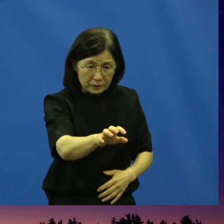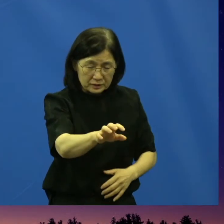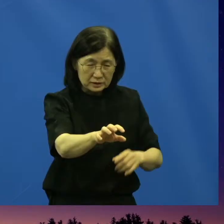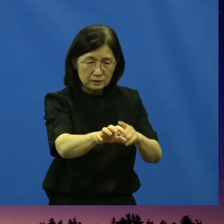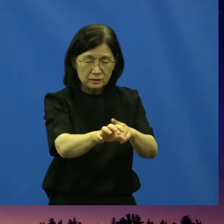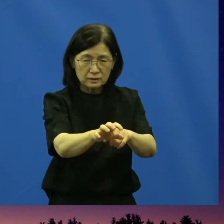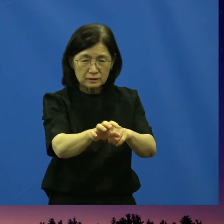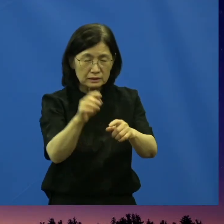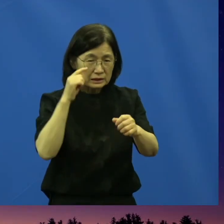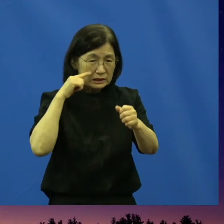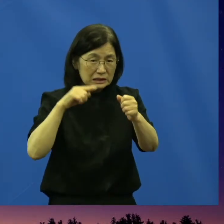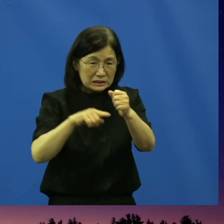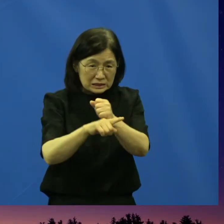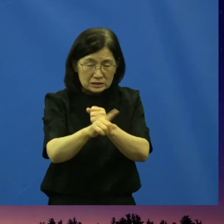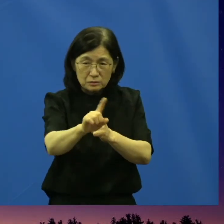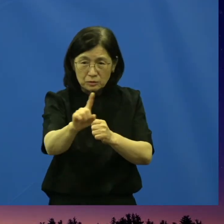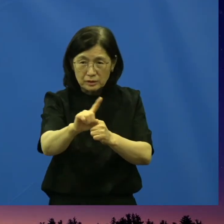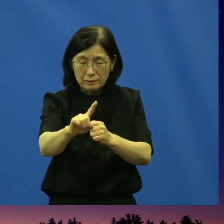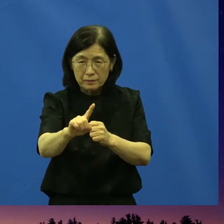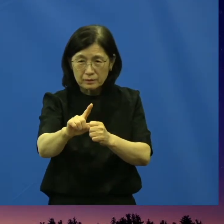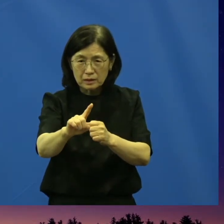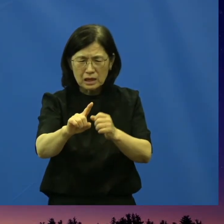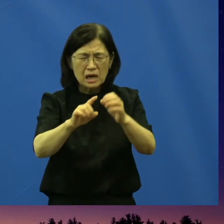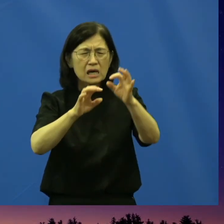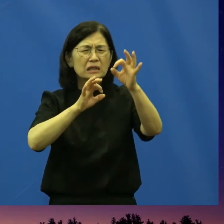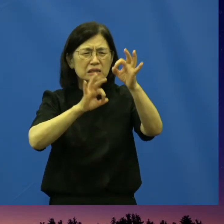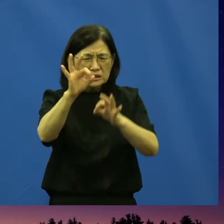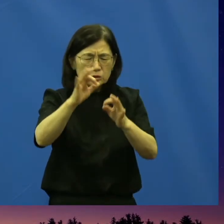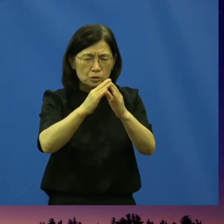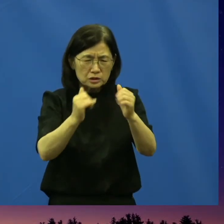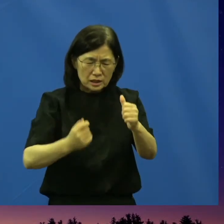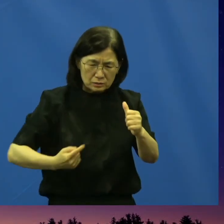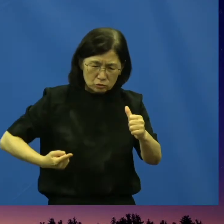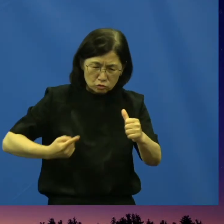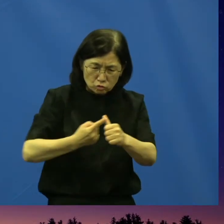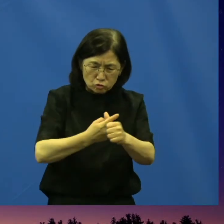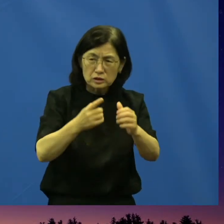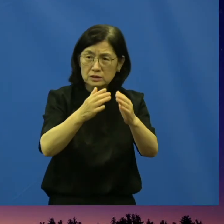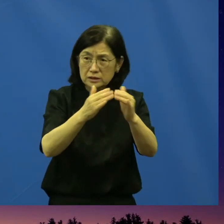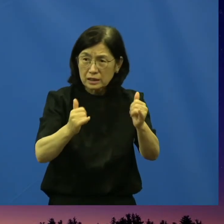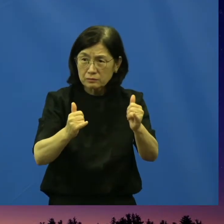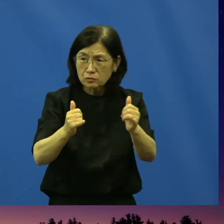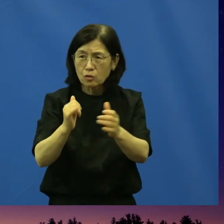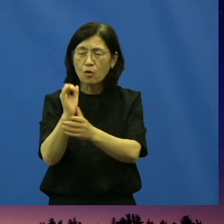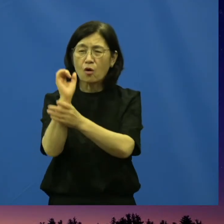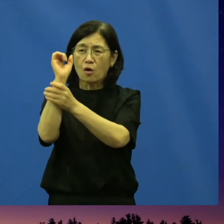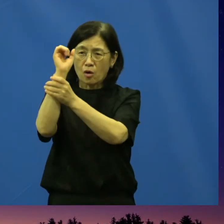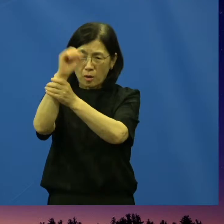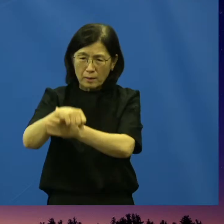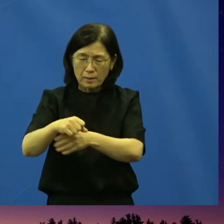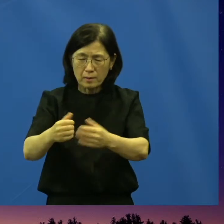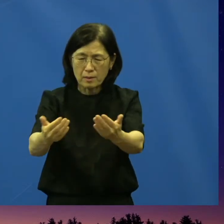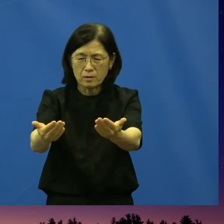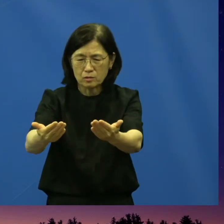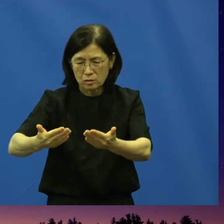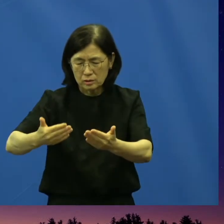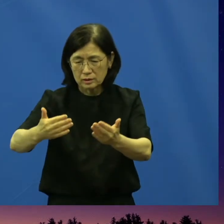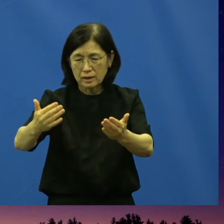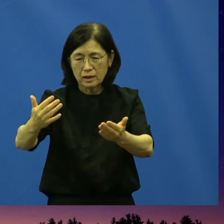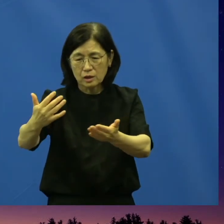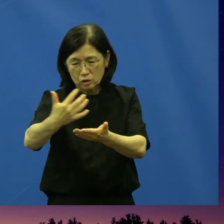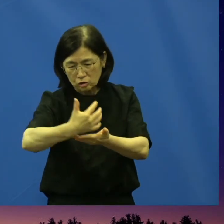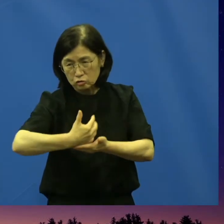받아들이는 도시라는 뜻입니다. 받아들이는 도시, 실수로 사람을 죽인 사람을 수용하는 성이다라는 뜻을 갖고 있습니다.